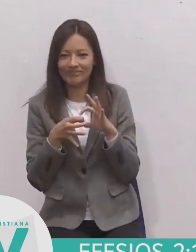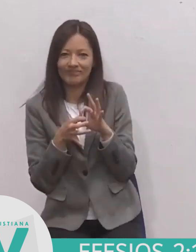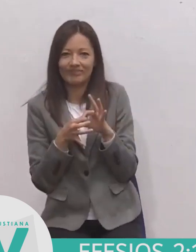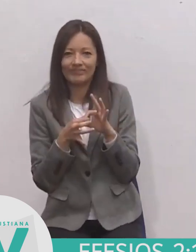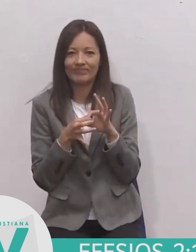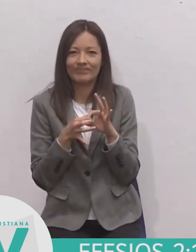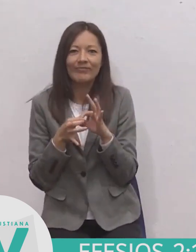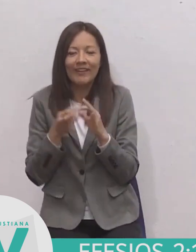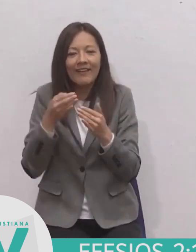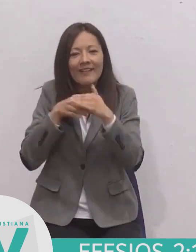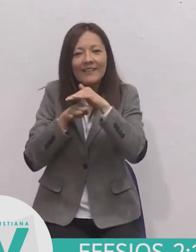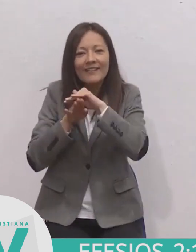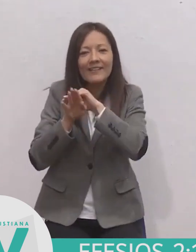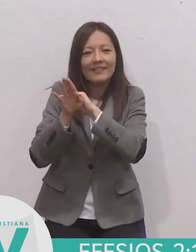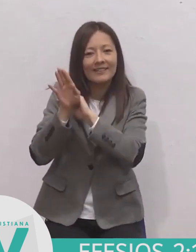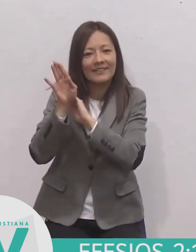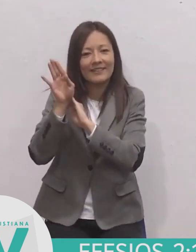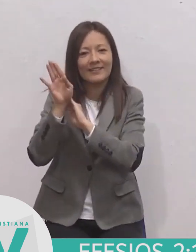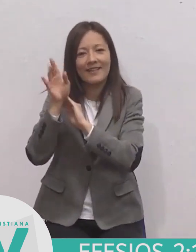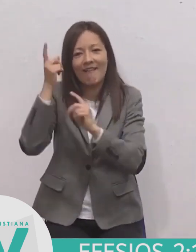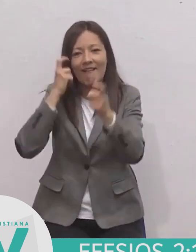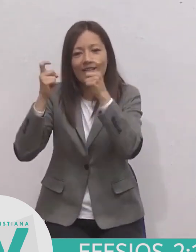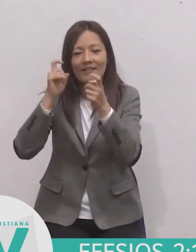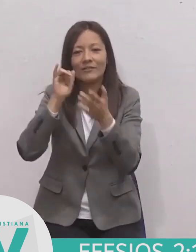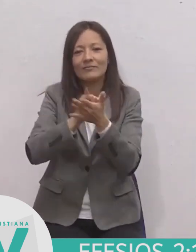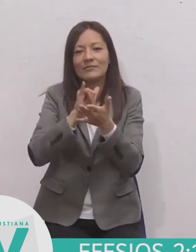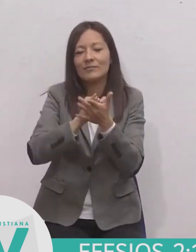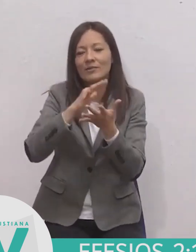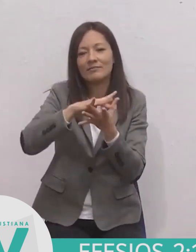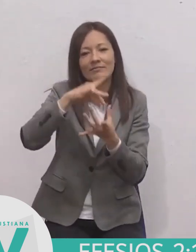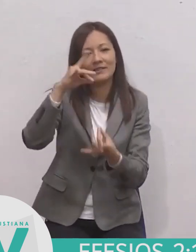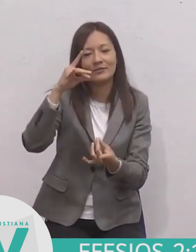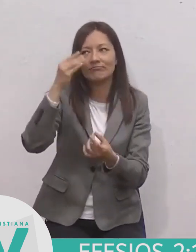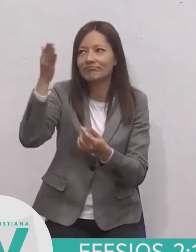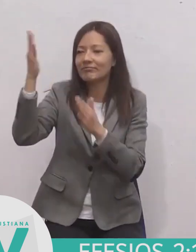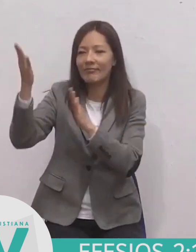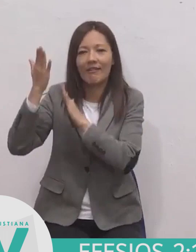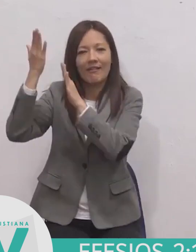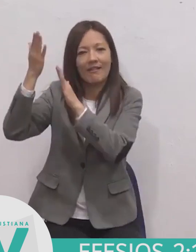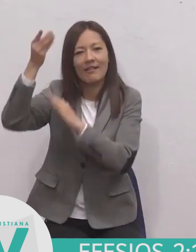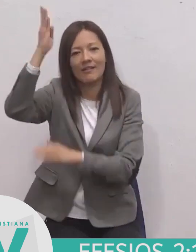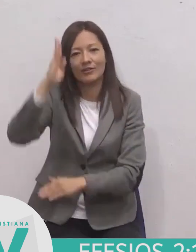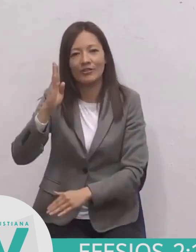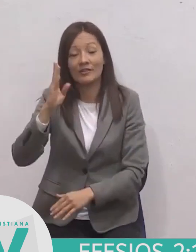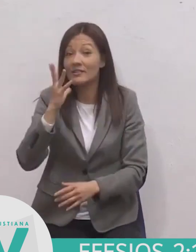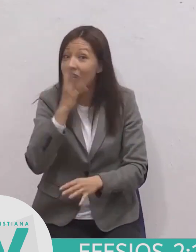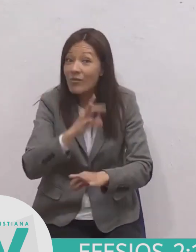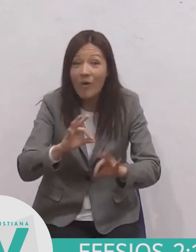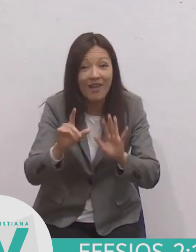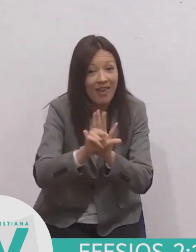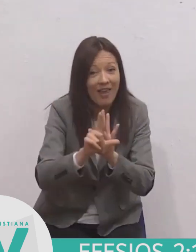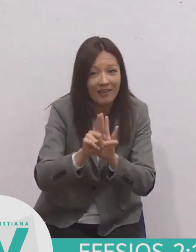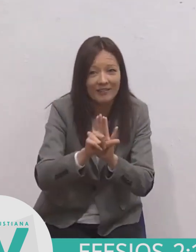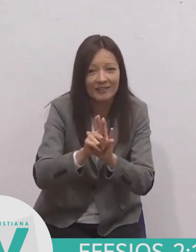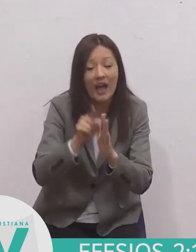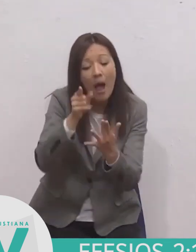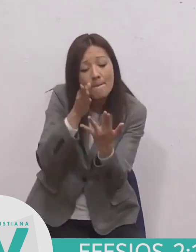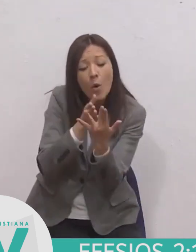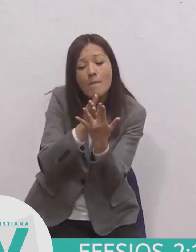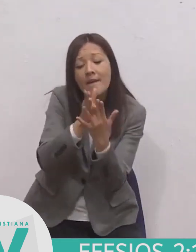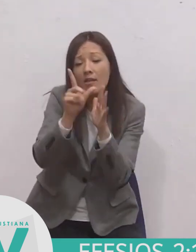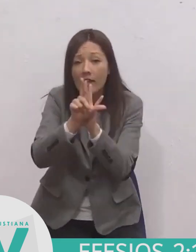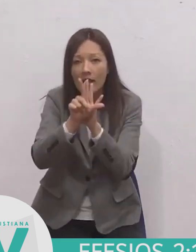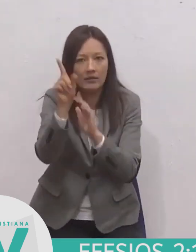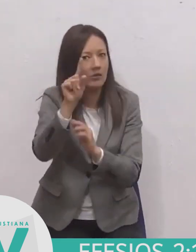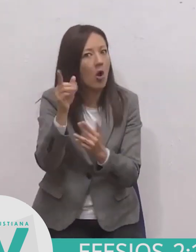que entrada por un mismo espíritu al Padre. ¿Entiende que ya no es por la ley? Ahora es por el espíritu, eso es lo que